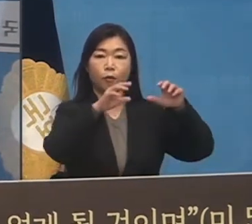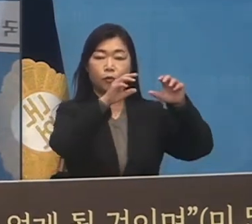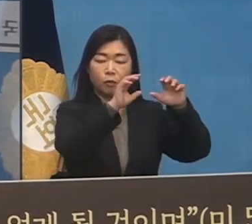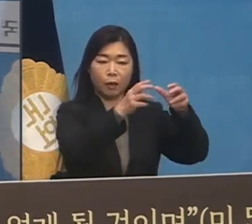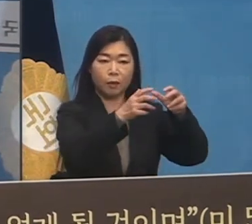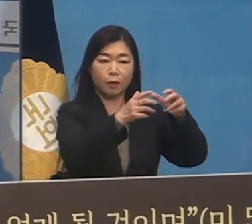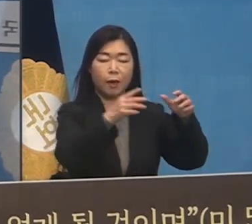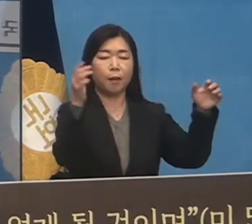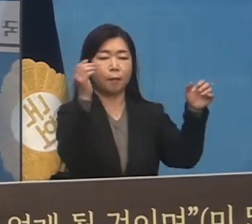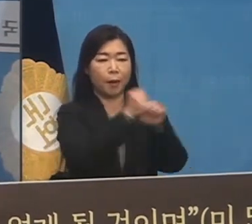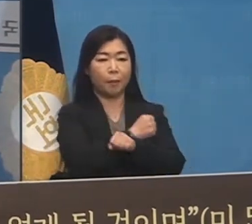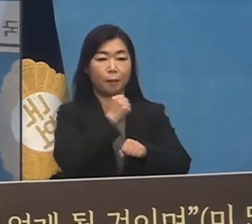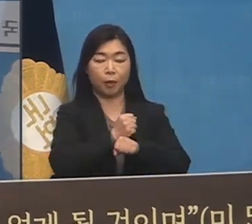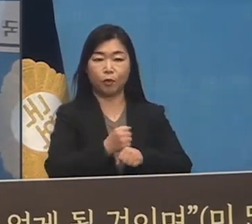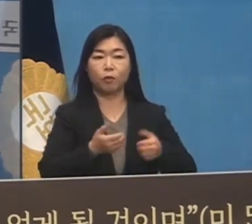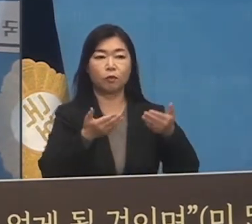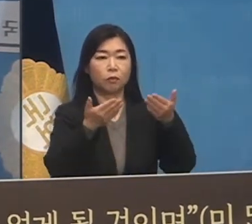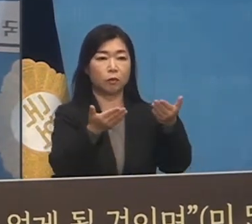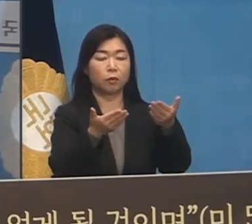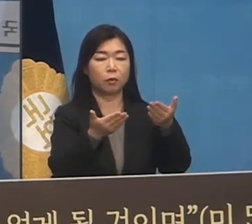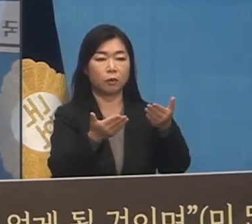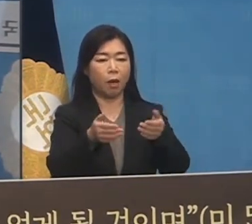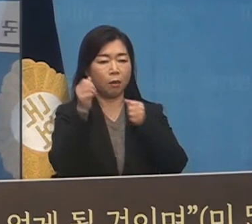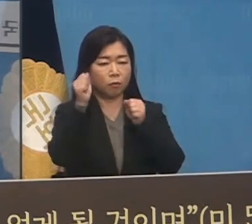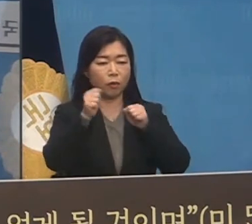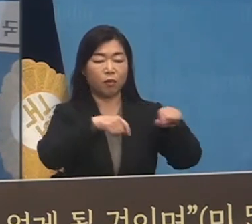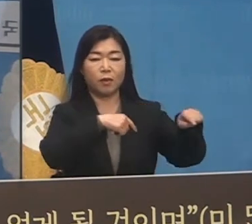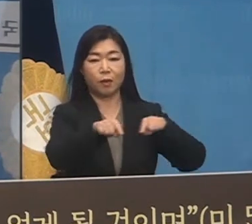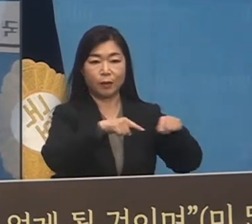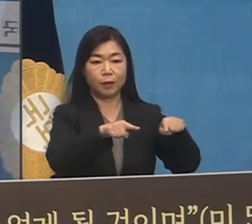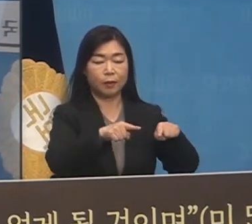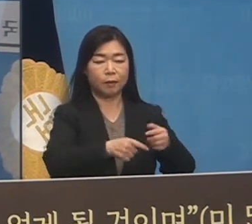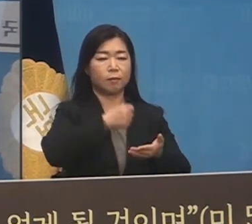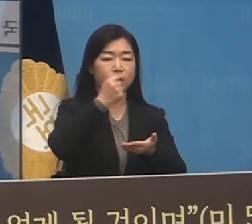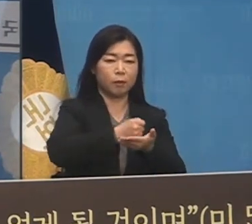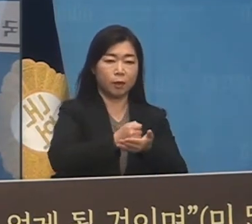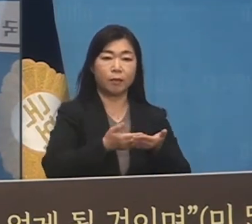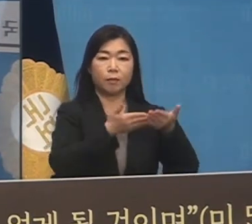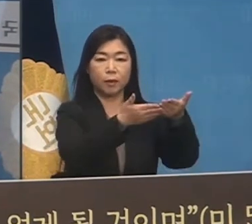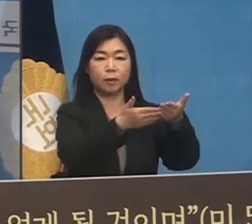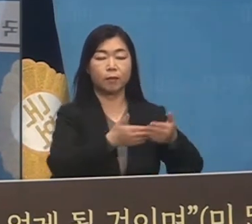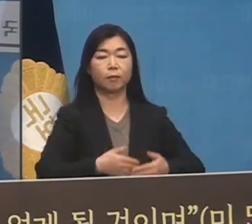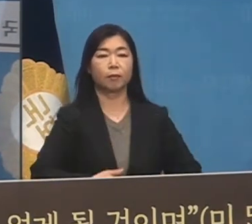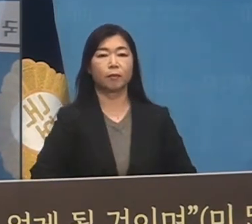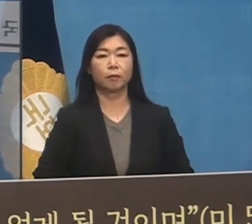국가를 파멸로 몰아가는 무속 정치를 규탄한다.